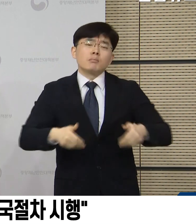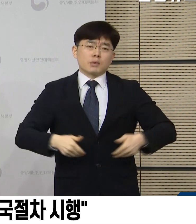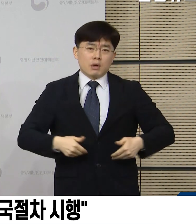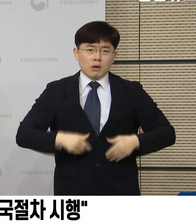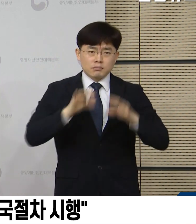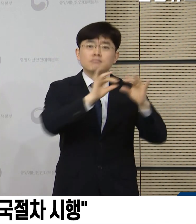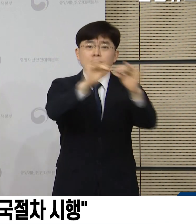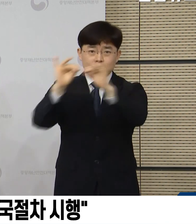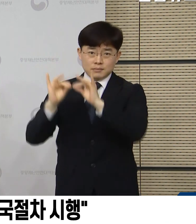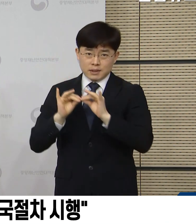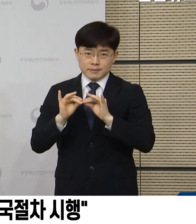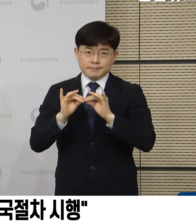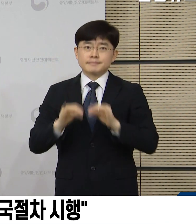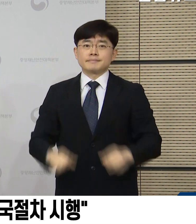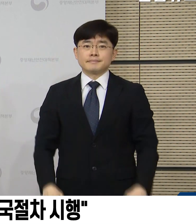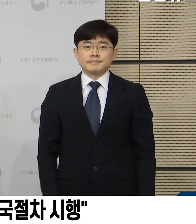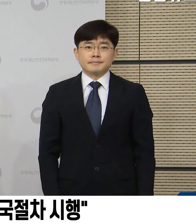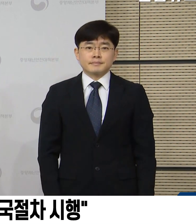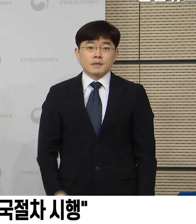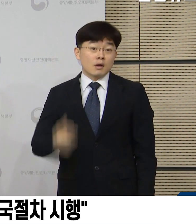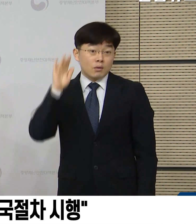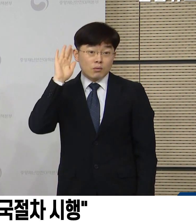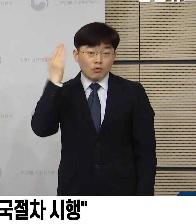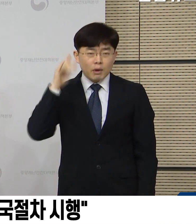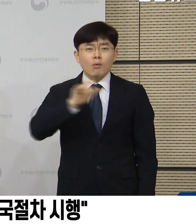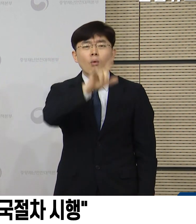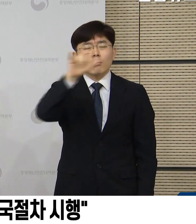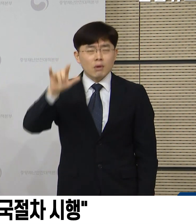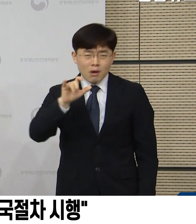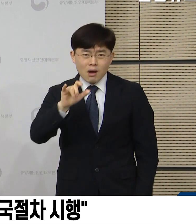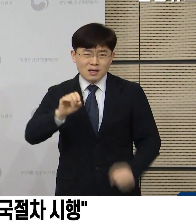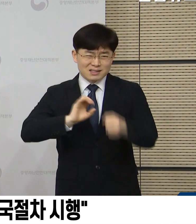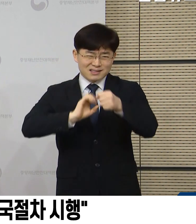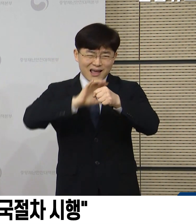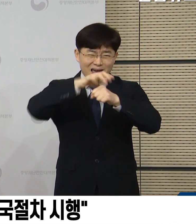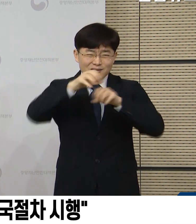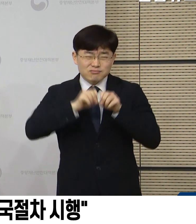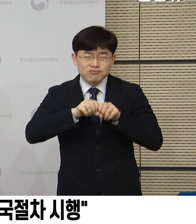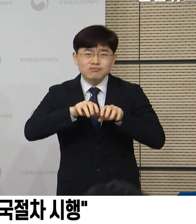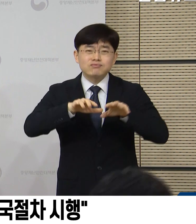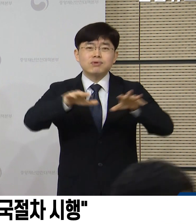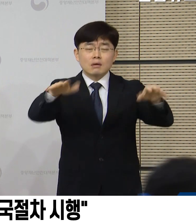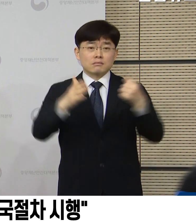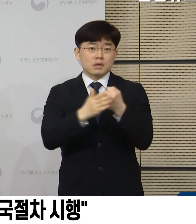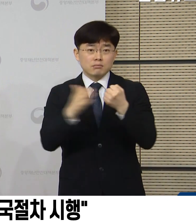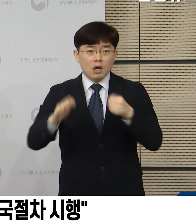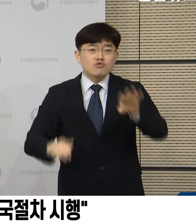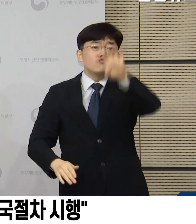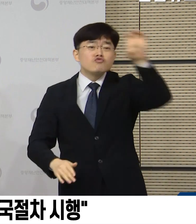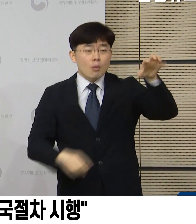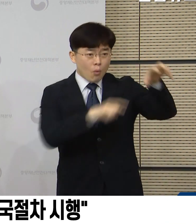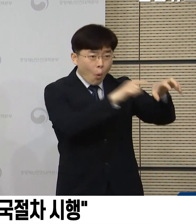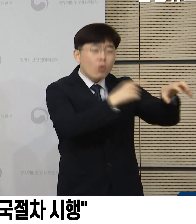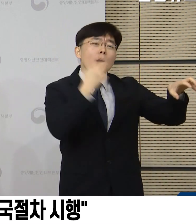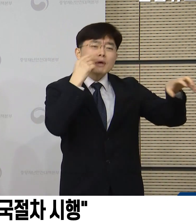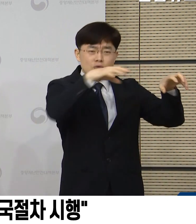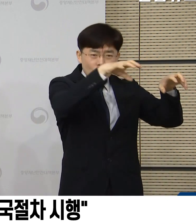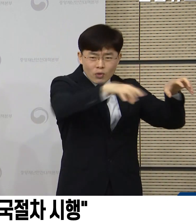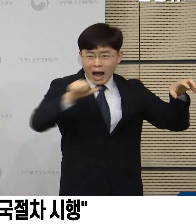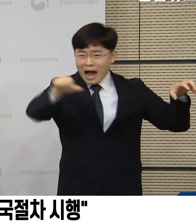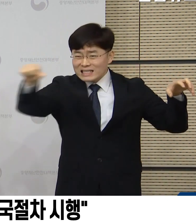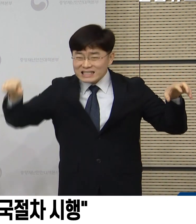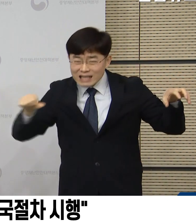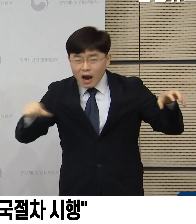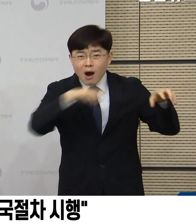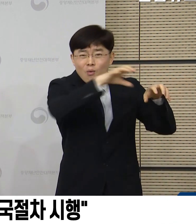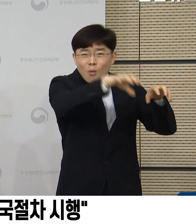있습니다. 최근 코로나19의 전 세계적인 대유행으로 유럽뿐만이 아니라 미국, 아시아 지역